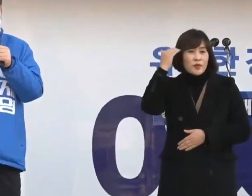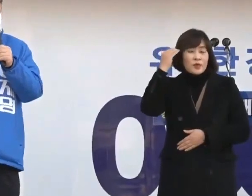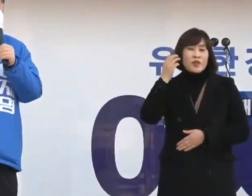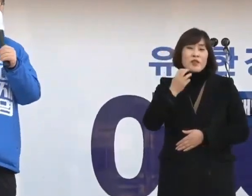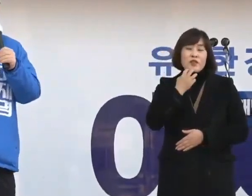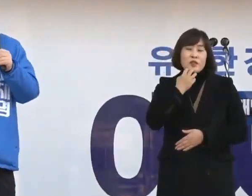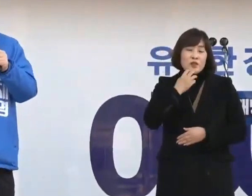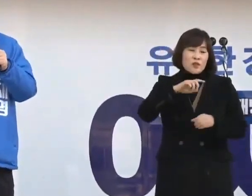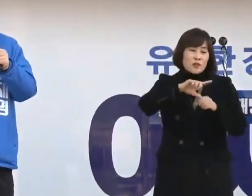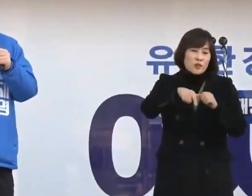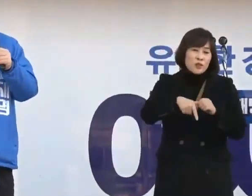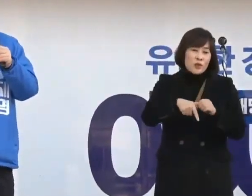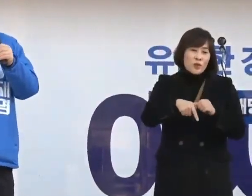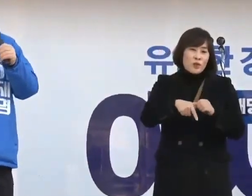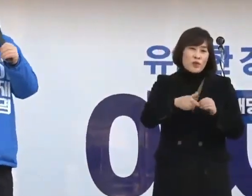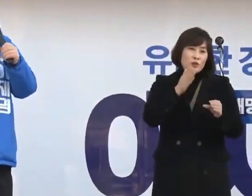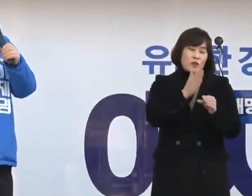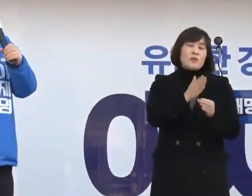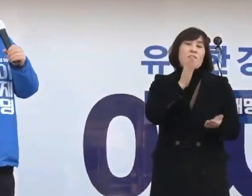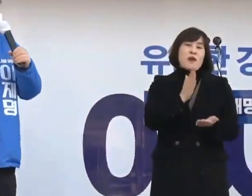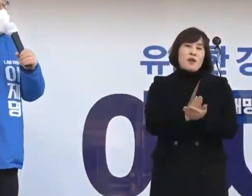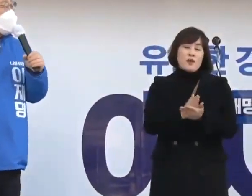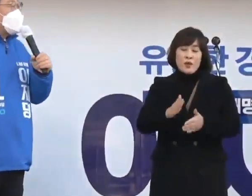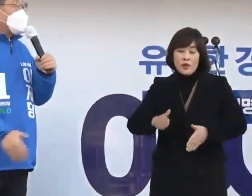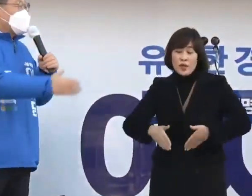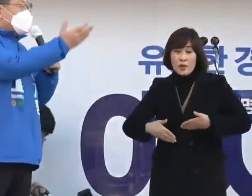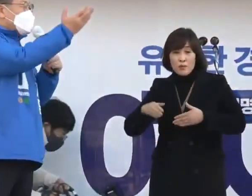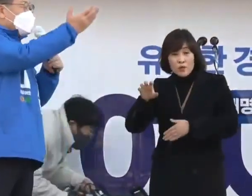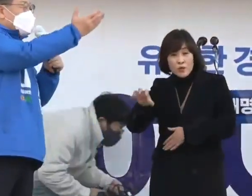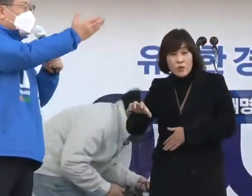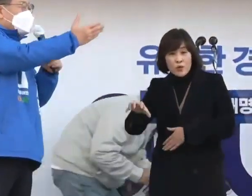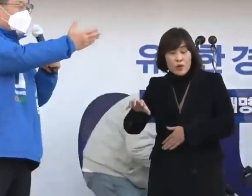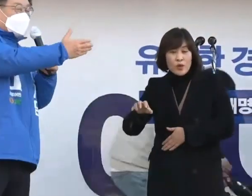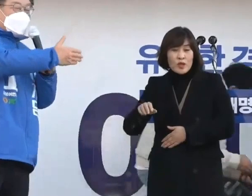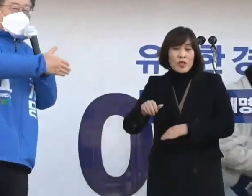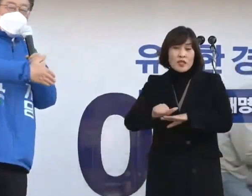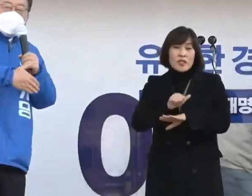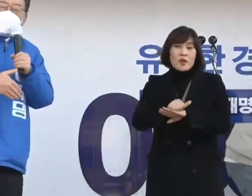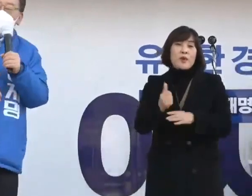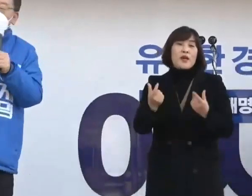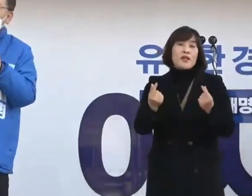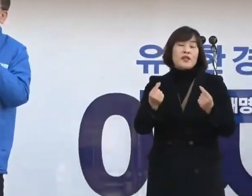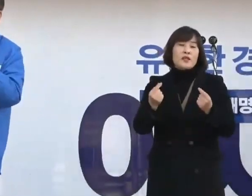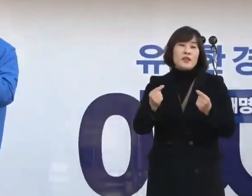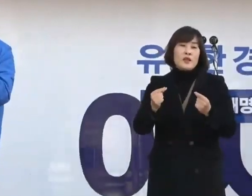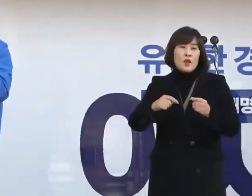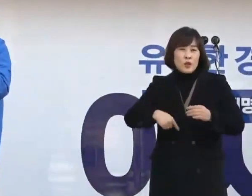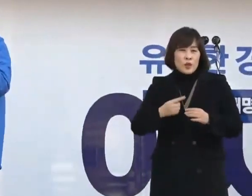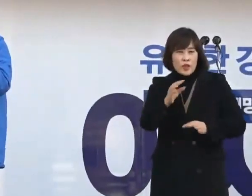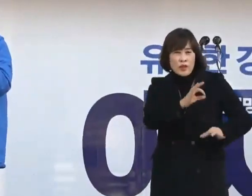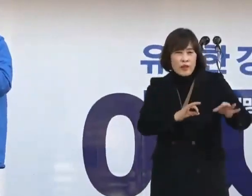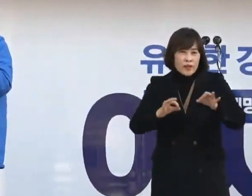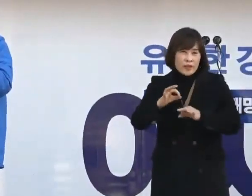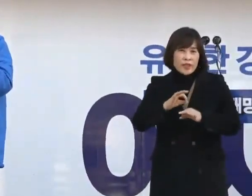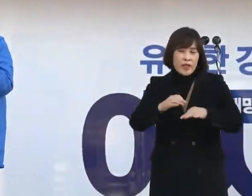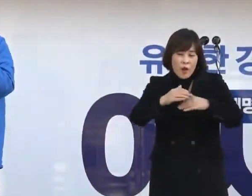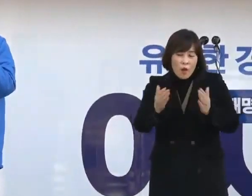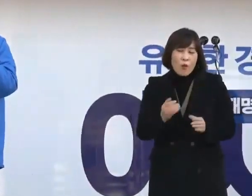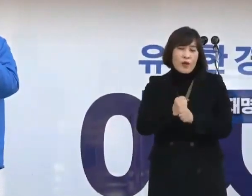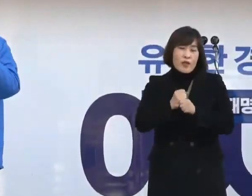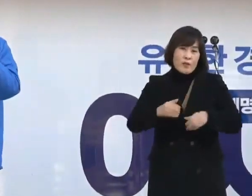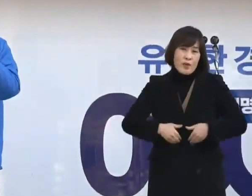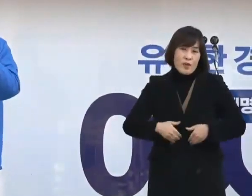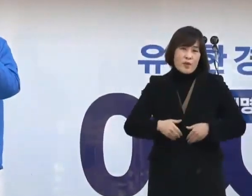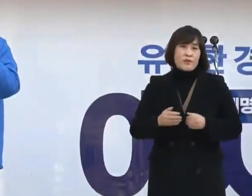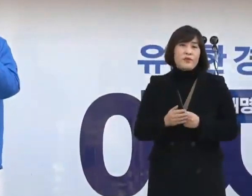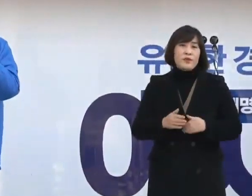수도권 1급 체제가 아니라 남부 수도권이라고 하는 싱가포르와 같은 독자적인 경제 블록을 만들어내야 합니다.